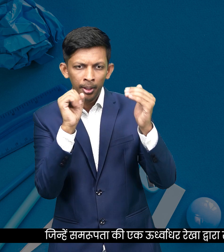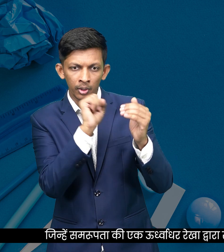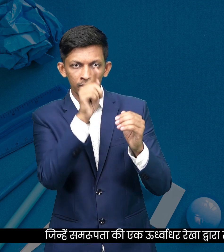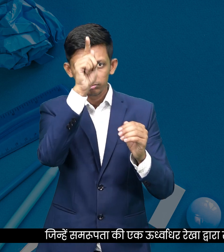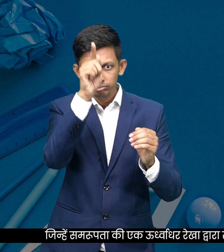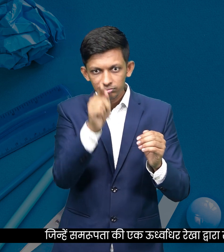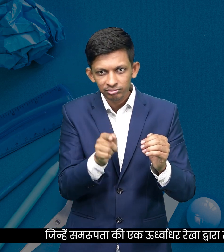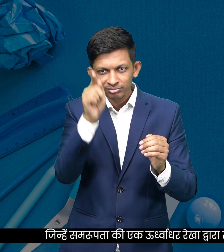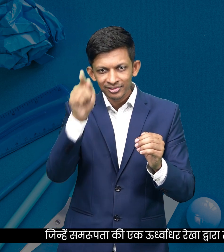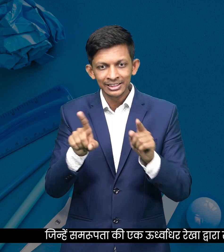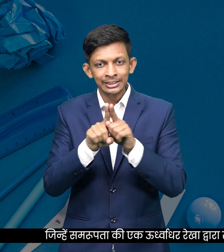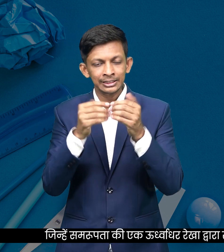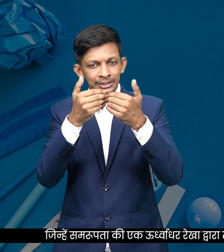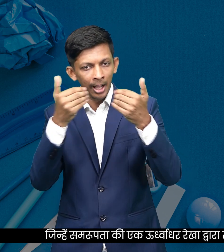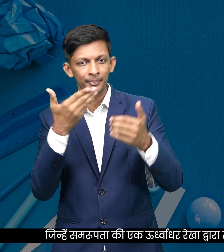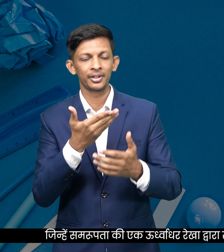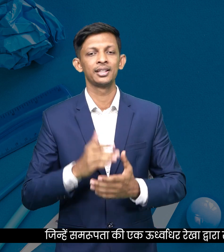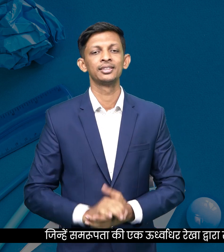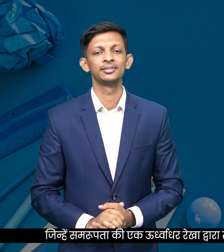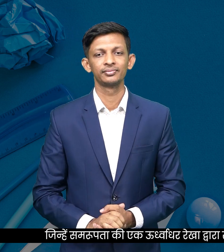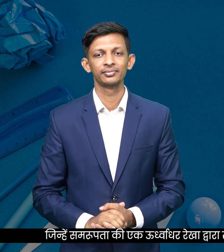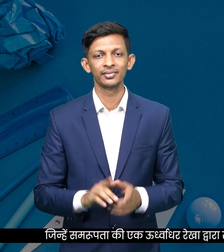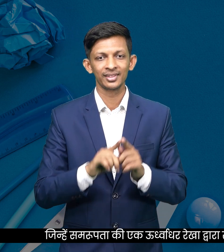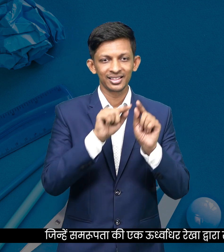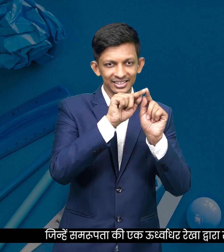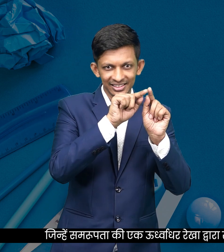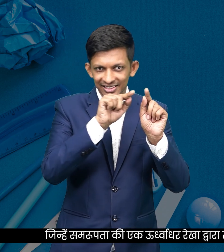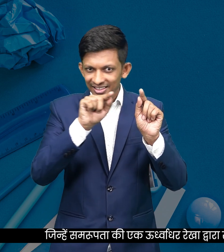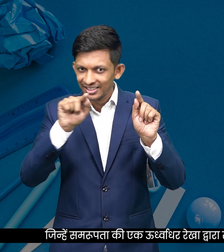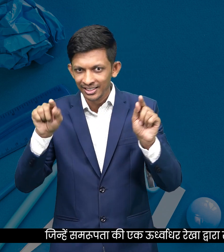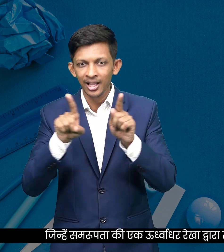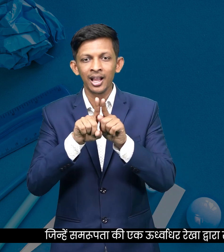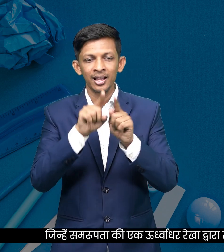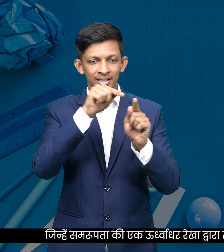ऊर्ध्वाधर रेखा द्वारा समान हिस्सों में विभाजित किया जा सकता है।